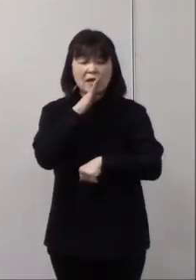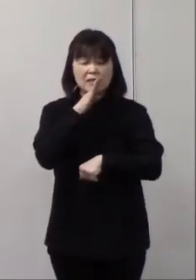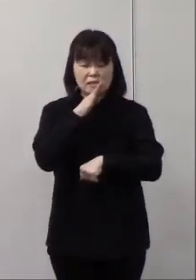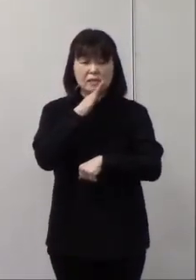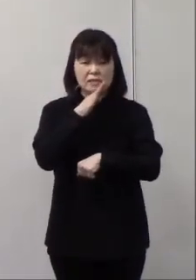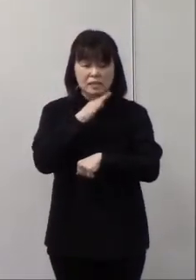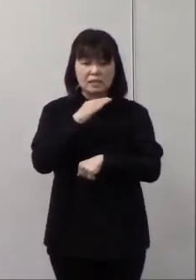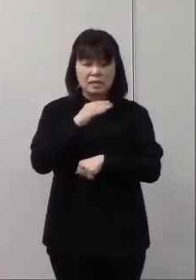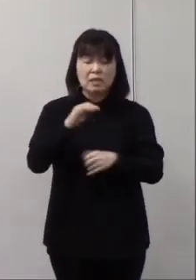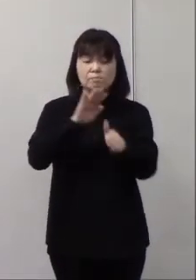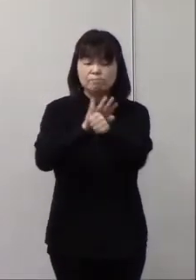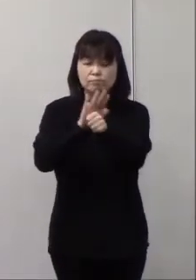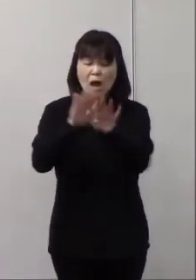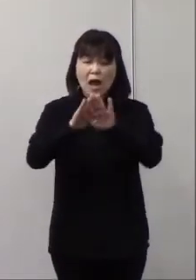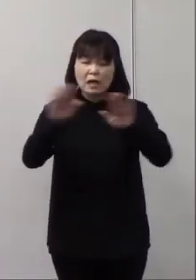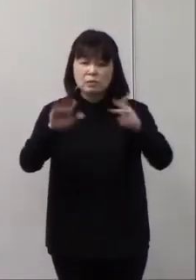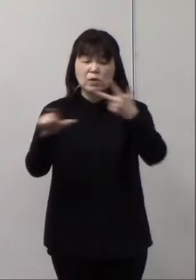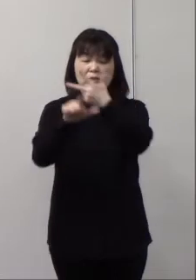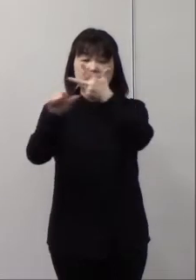回、こういった形で、